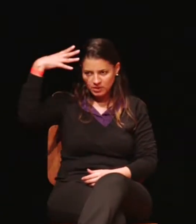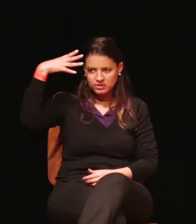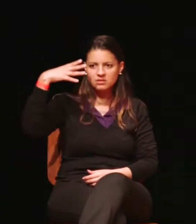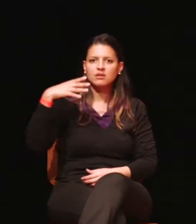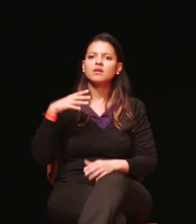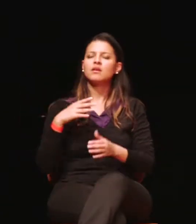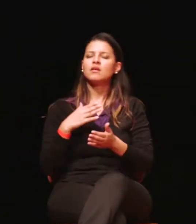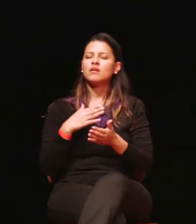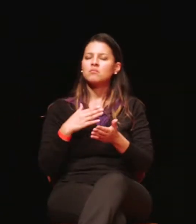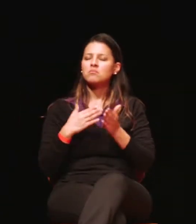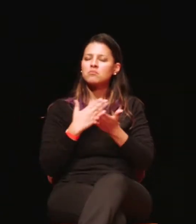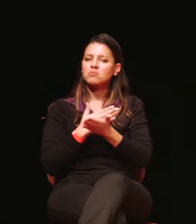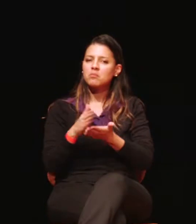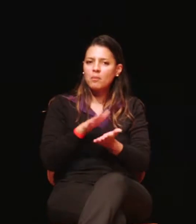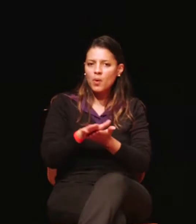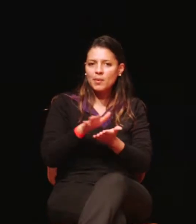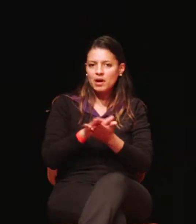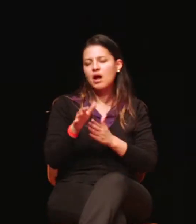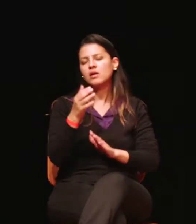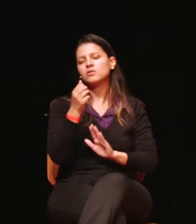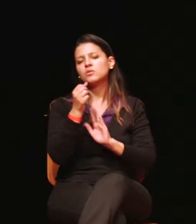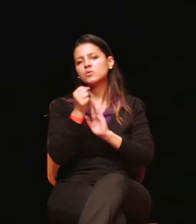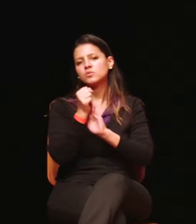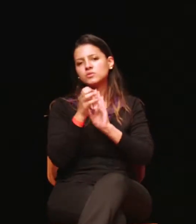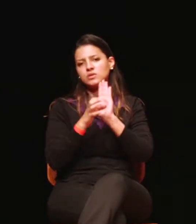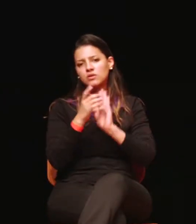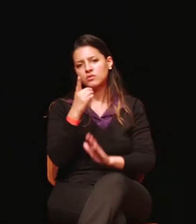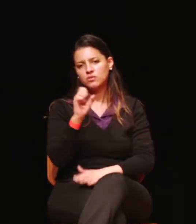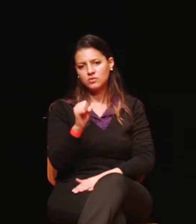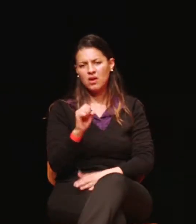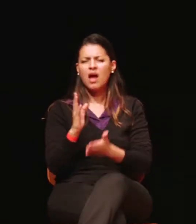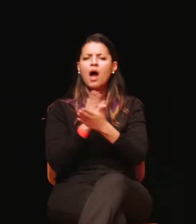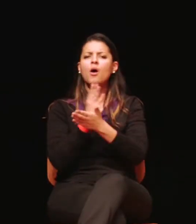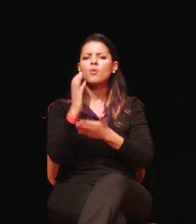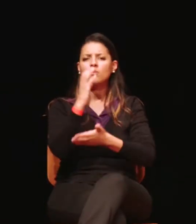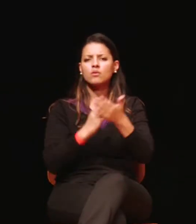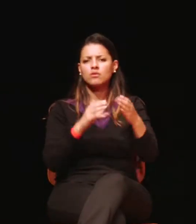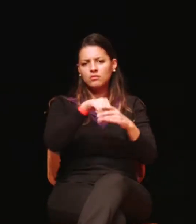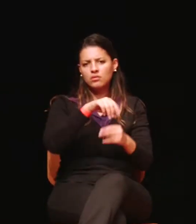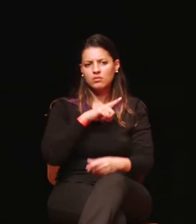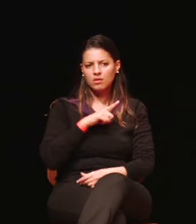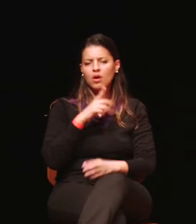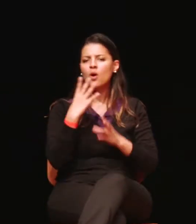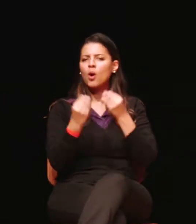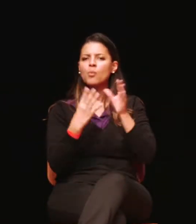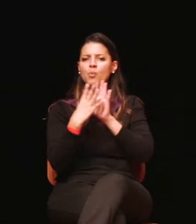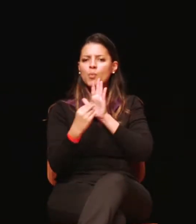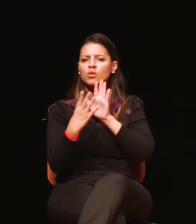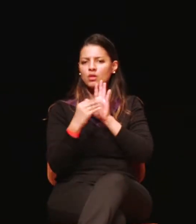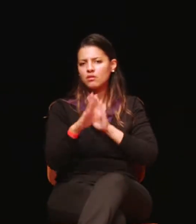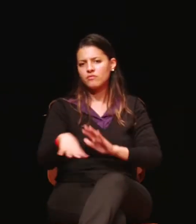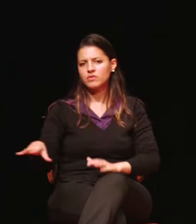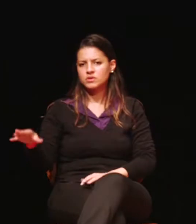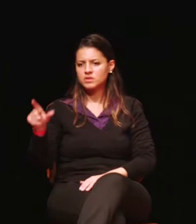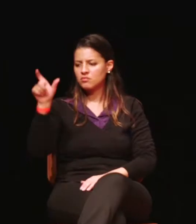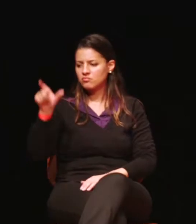XVIII, e que, em capítulos específicos, trata do modelo de infância do cidadão ideal.